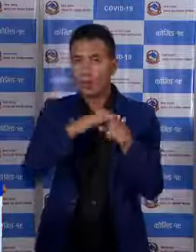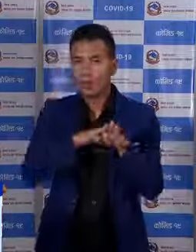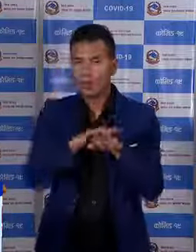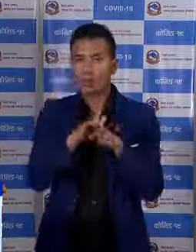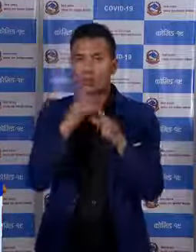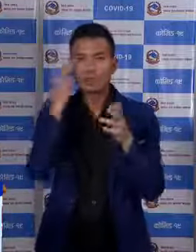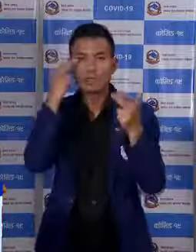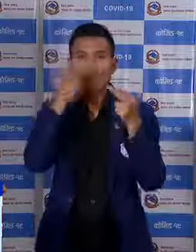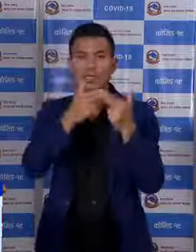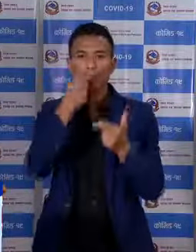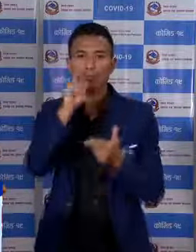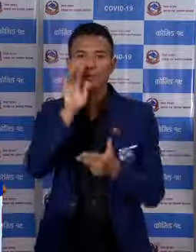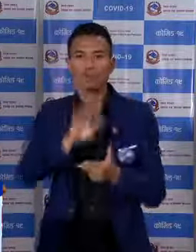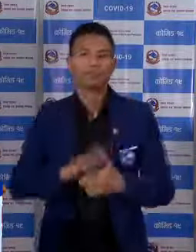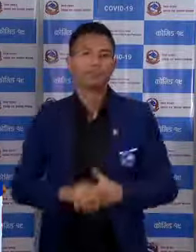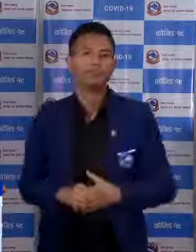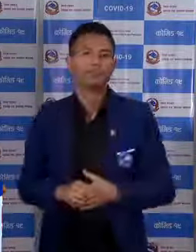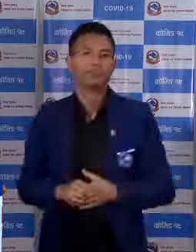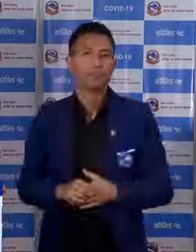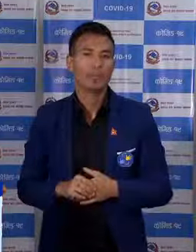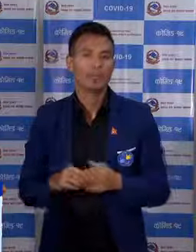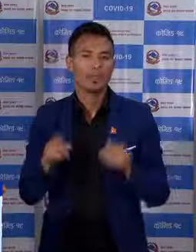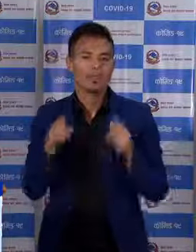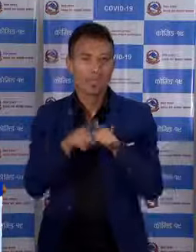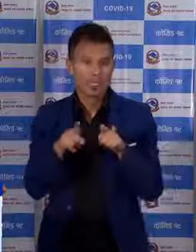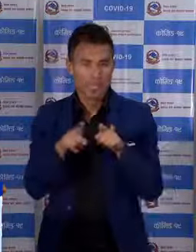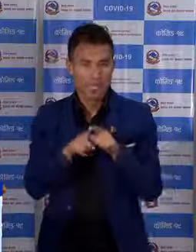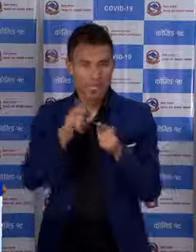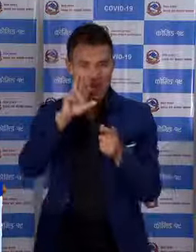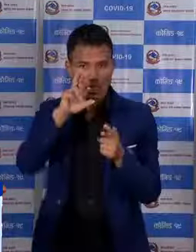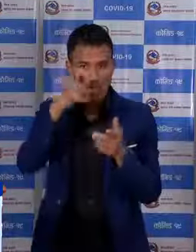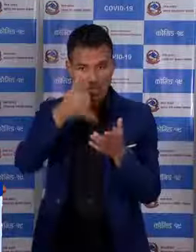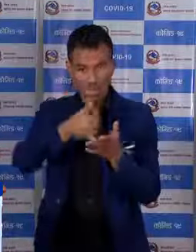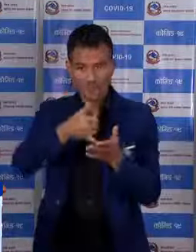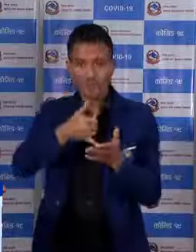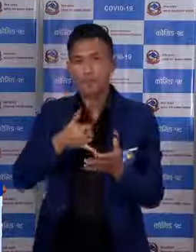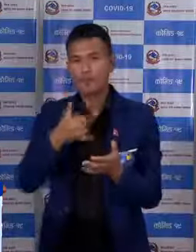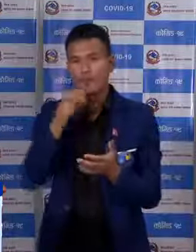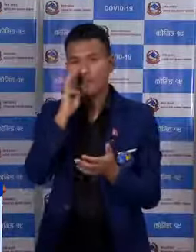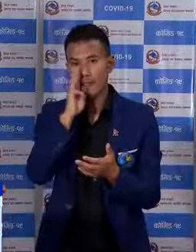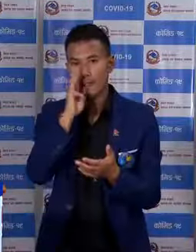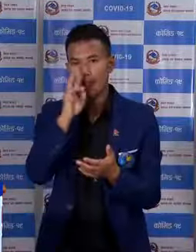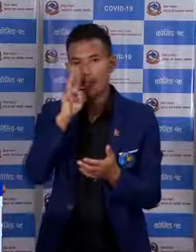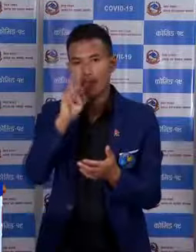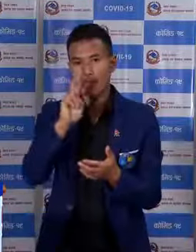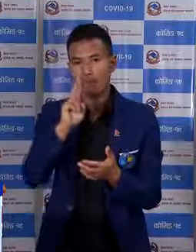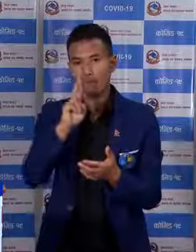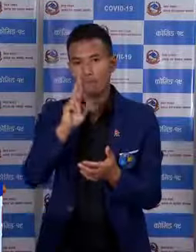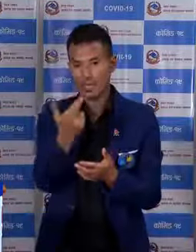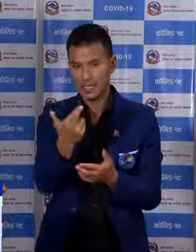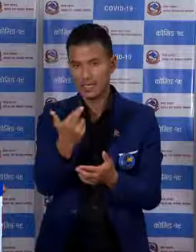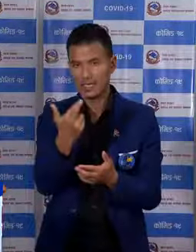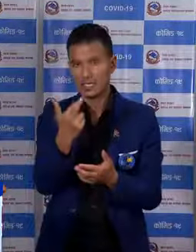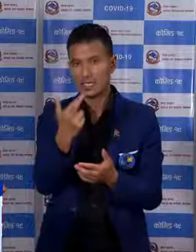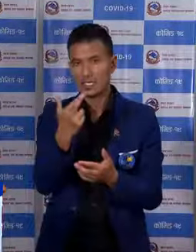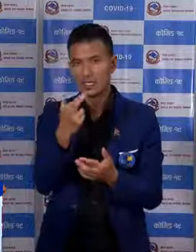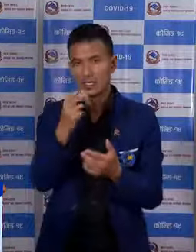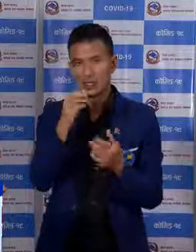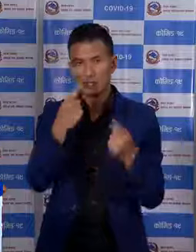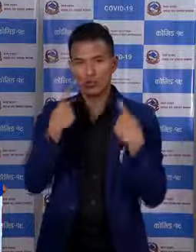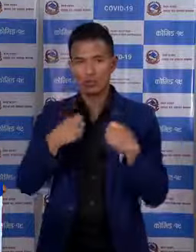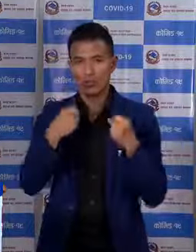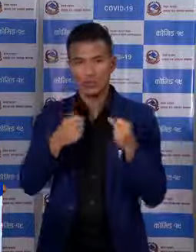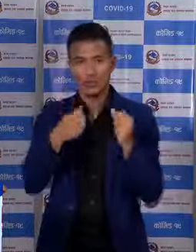पईचान भःको छो तेसे गरी फेरी दाग मां राप्ती स्वास्ते बिग्यान